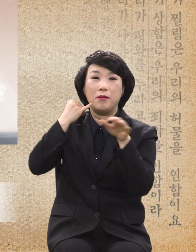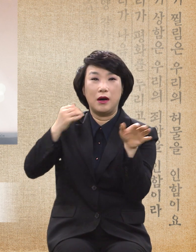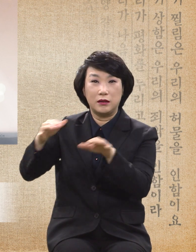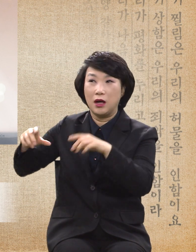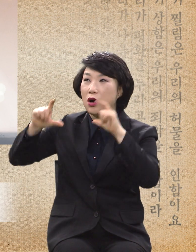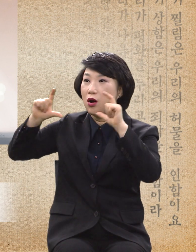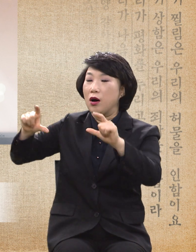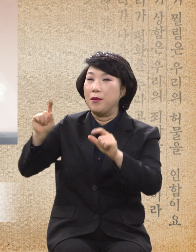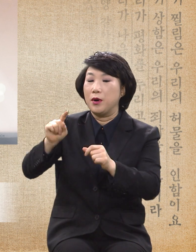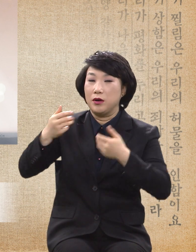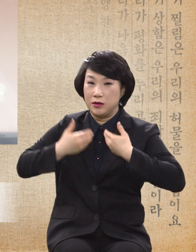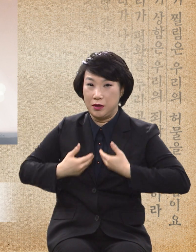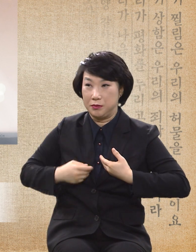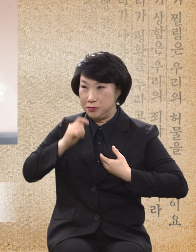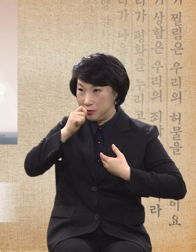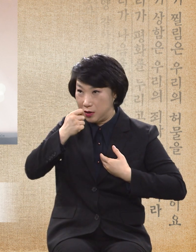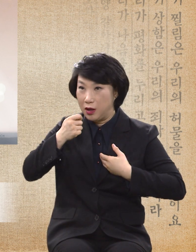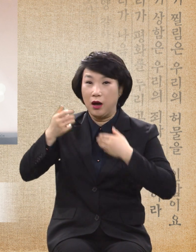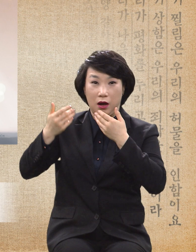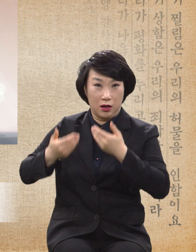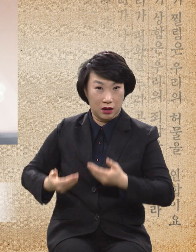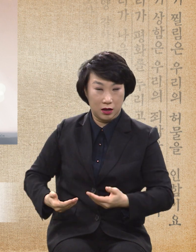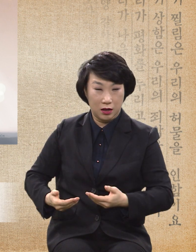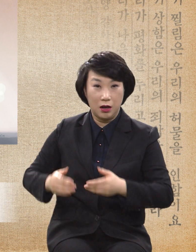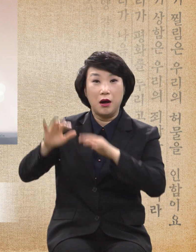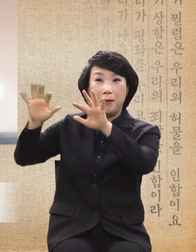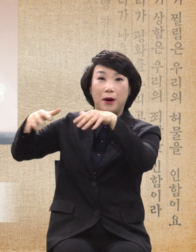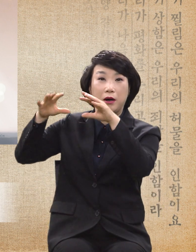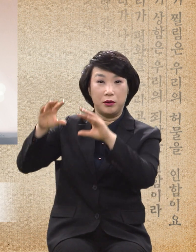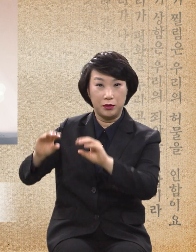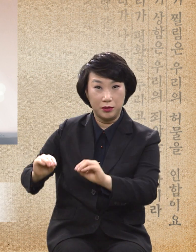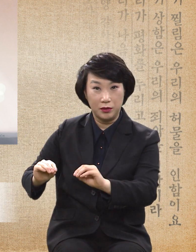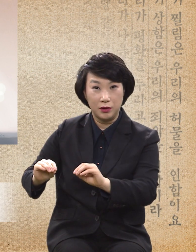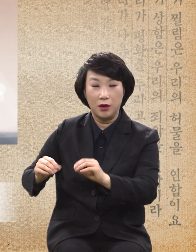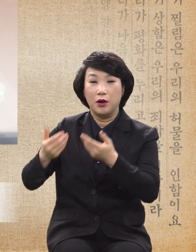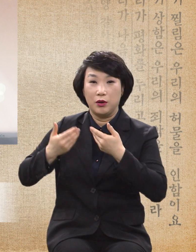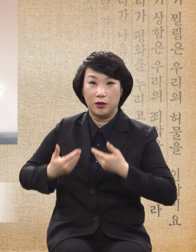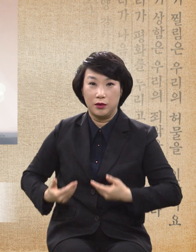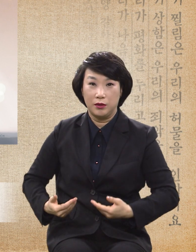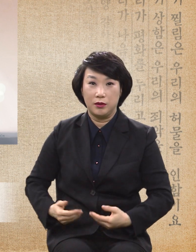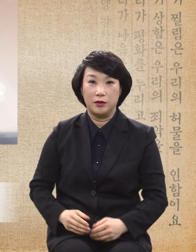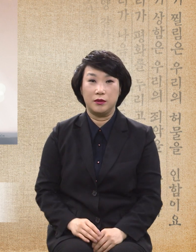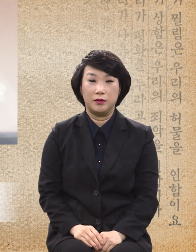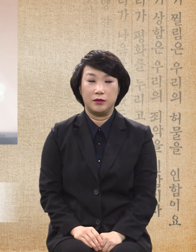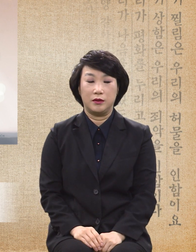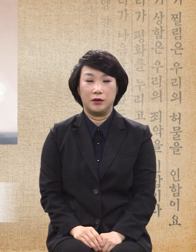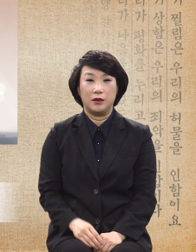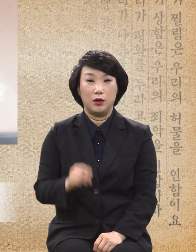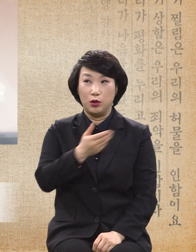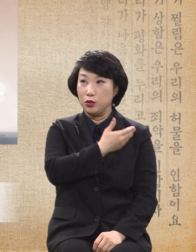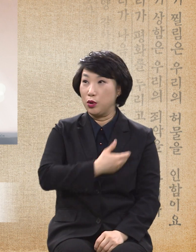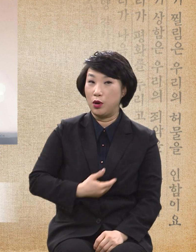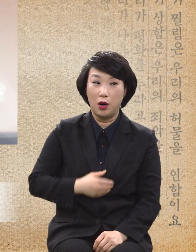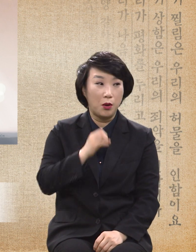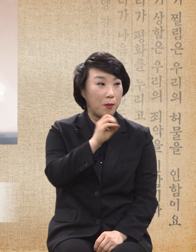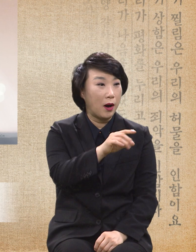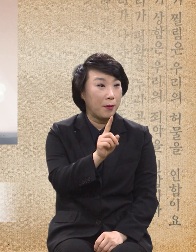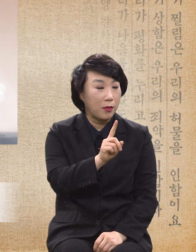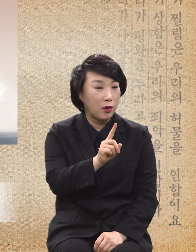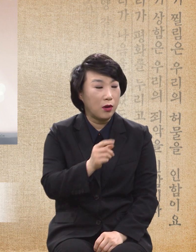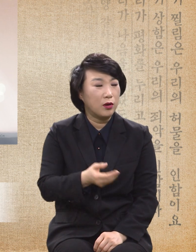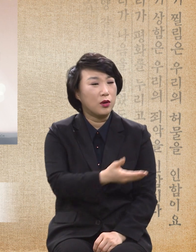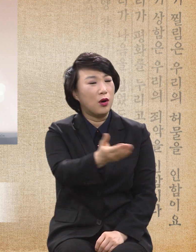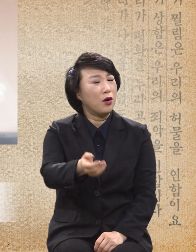이르시되 잠잠하라 고요하라 하시니 바람이 그치고 아주 잔잔하여지더라. 이에 제자들에게